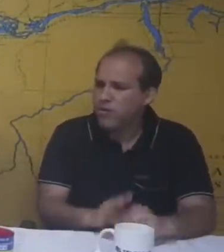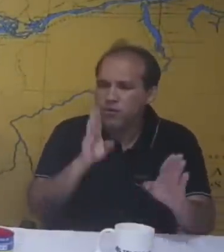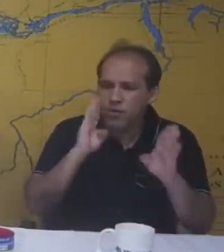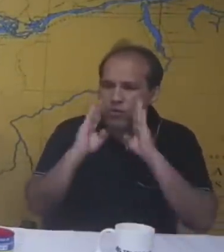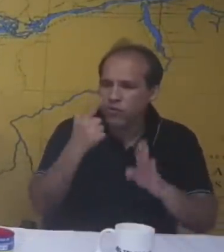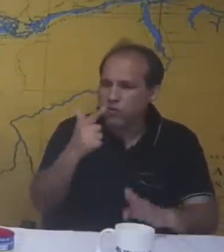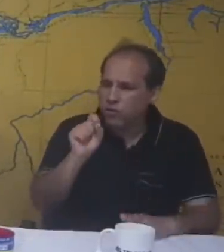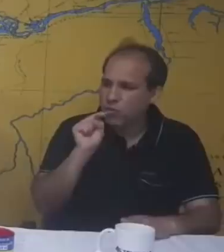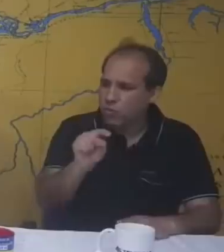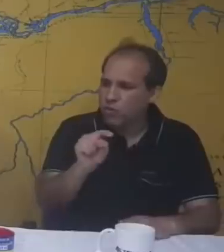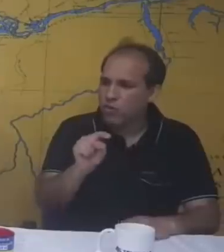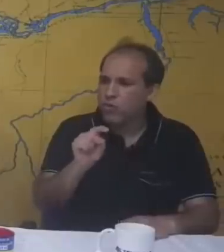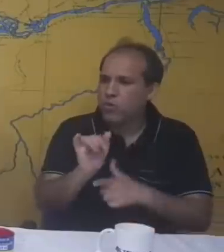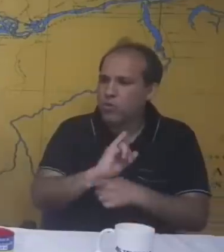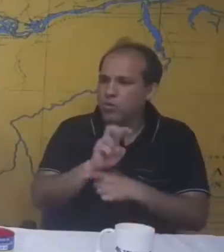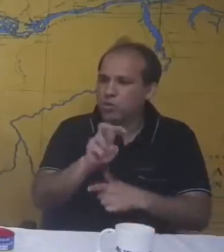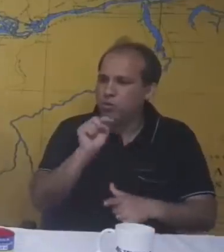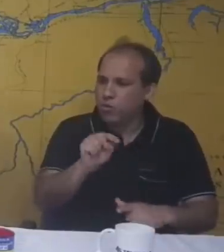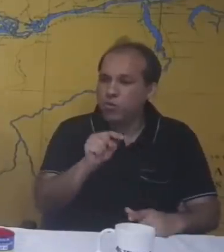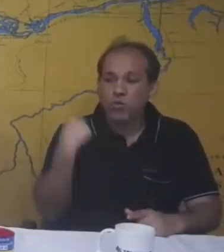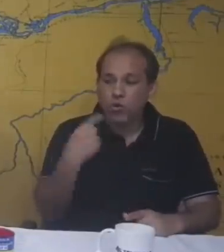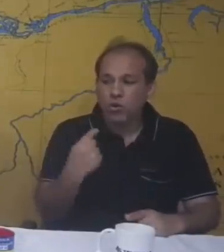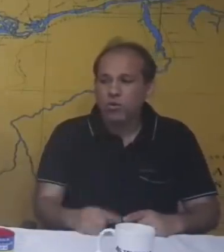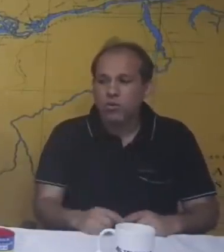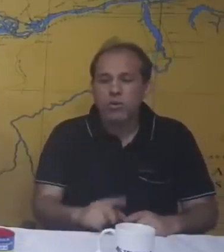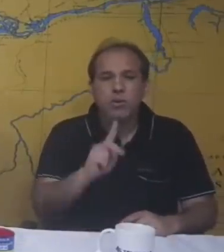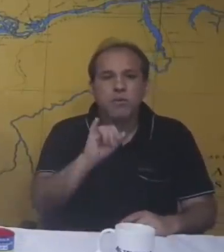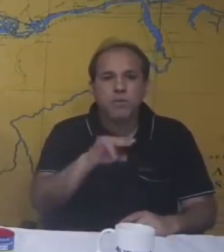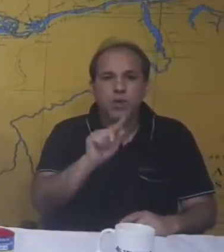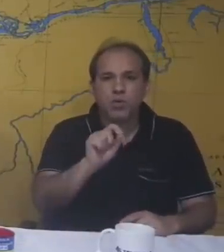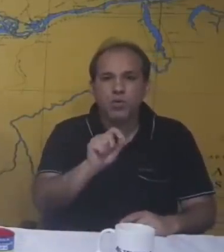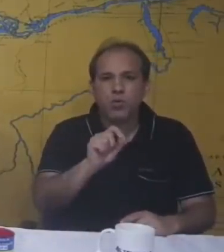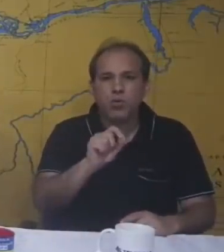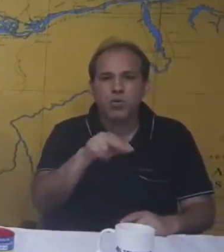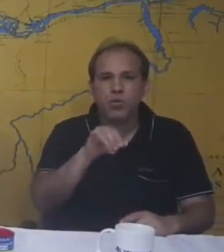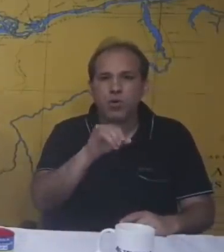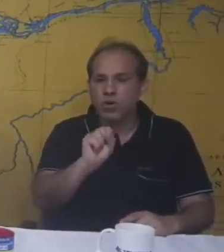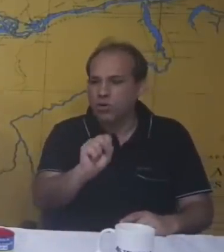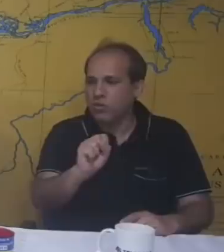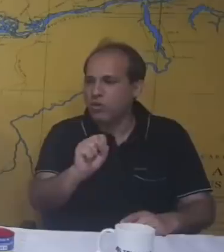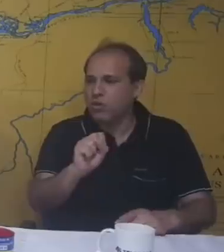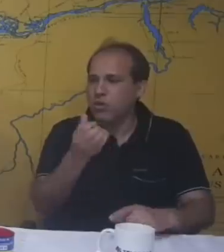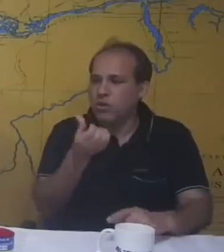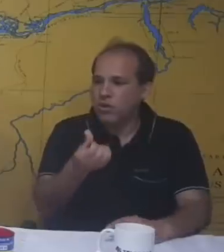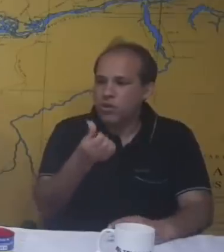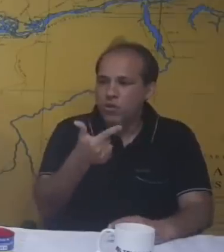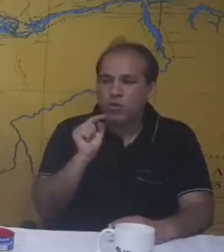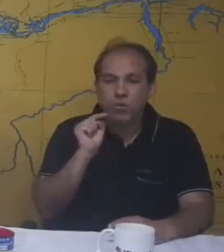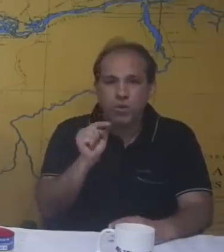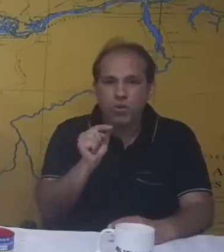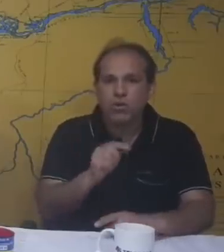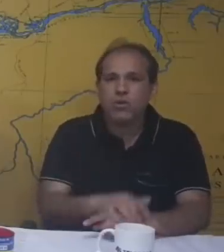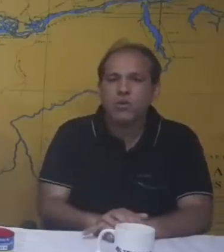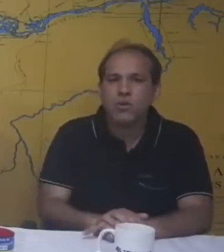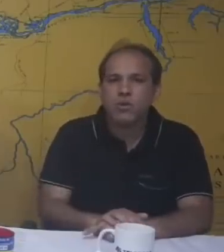Facebook, 28 mil. YouTube, 5 mil. Nossa, 33 mil. Pingo nos Ilhos, Jovem Pan, 62 mais 10, 72 mil.